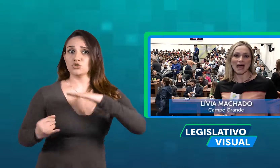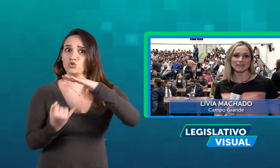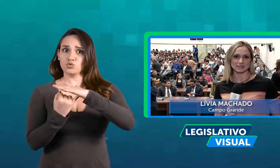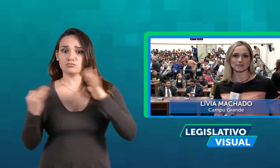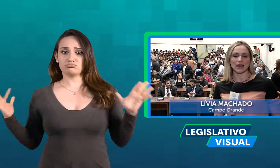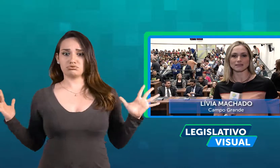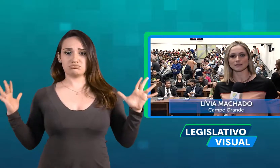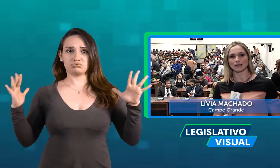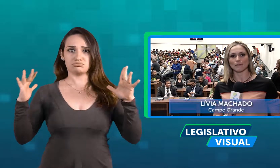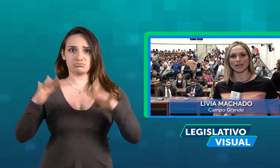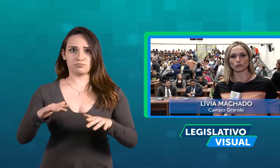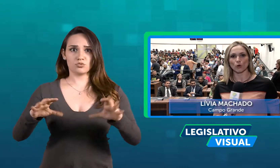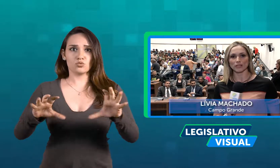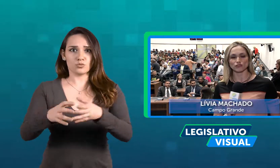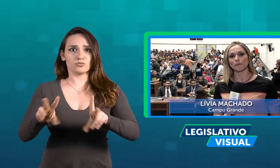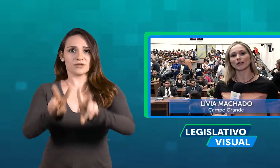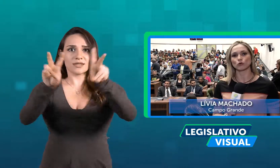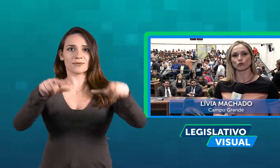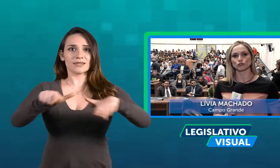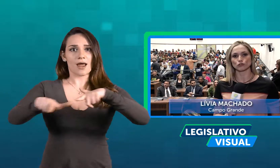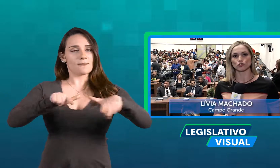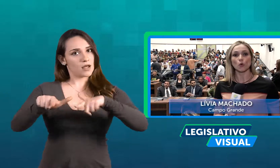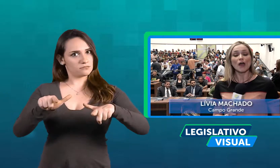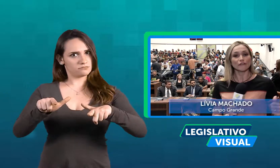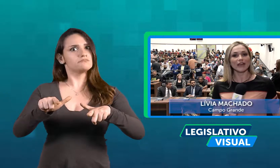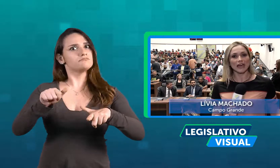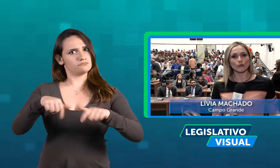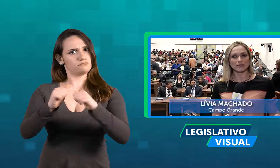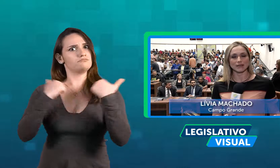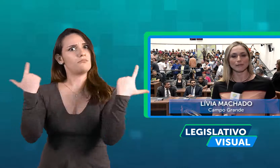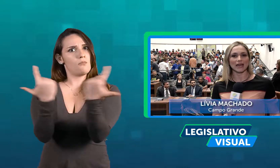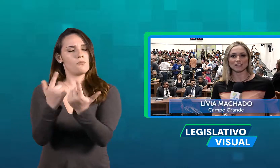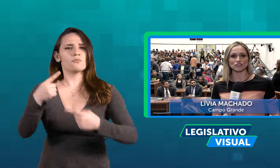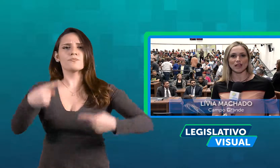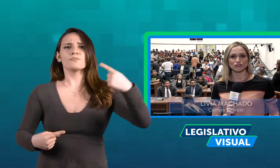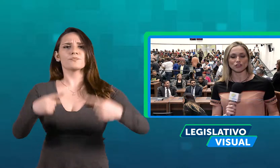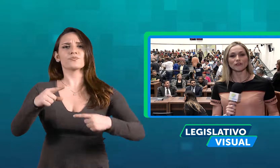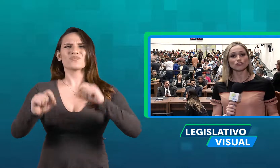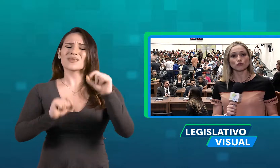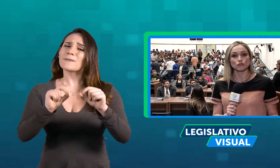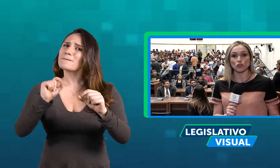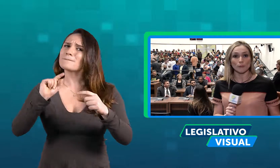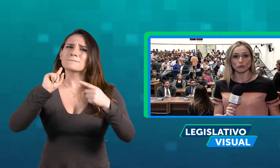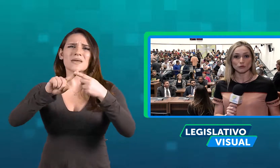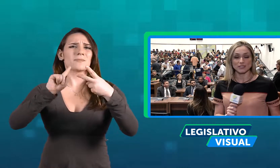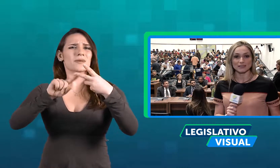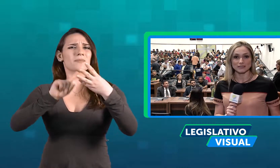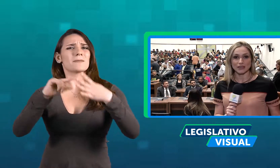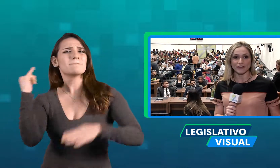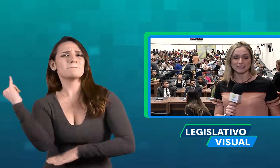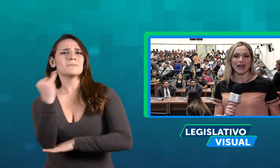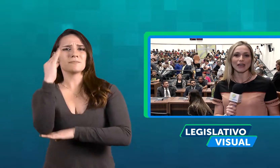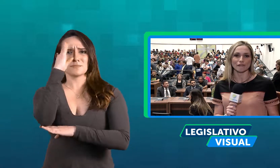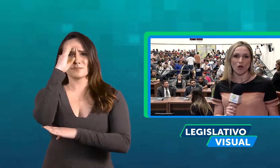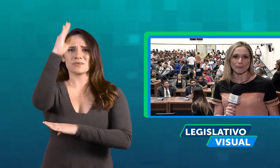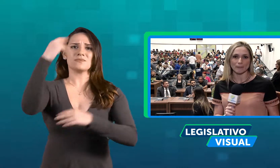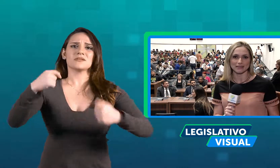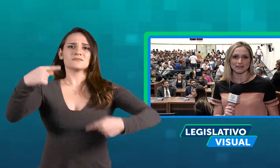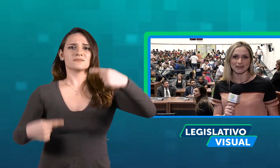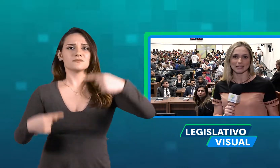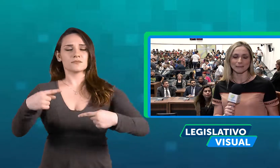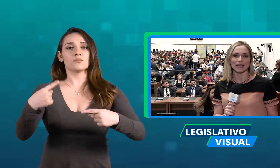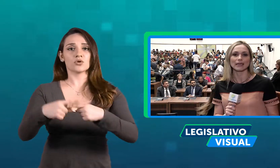entidades ligadas às classes trabalhadoras de Mato Grosso do Sul vieram à Assembleia Legislativa discutir pontos sensíveis da